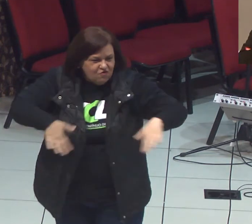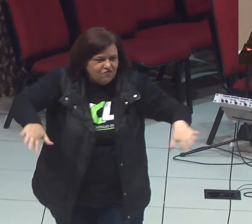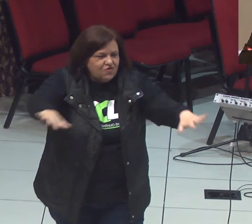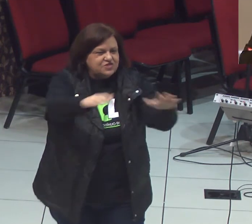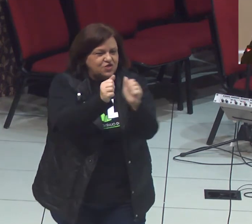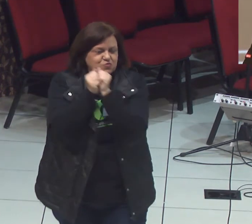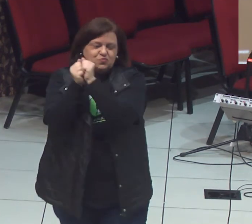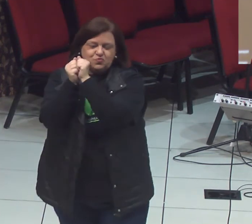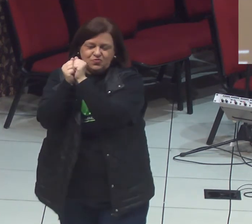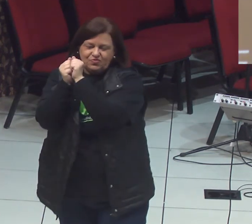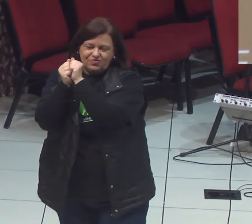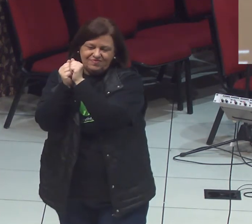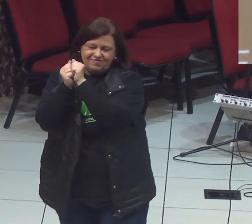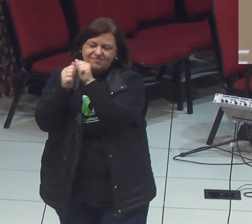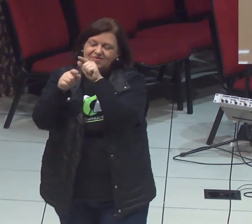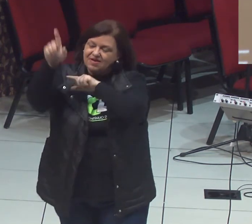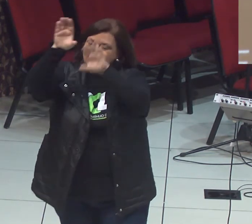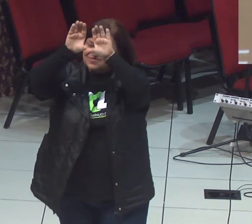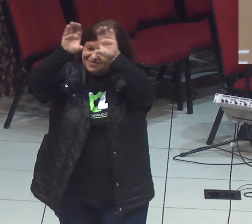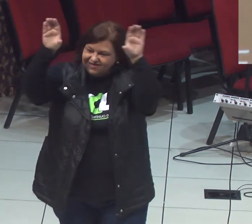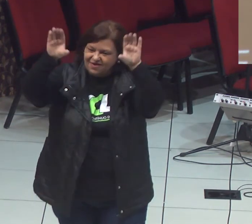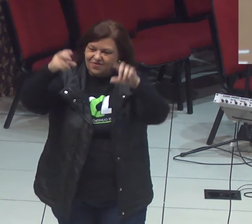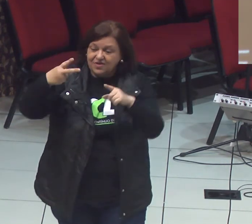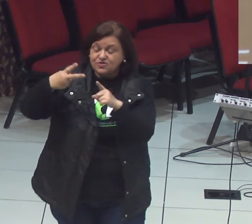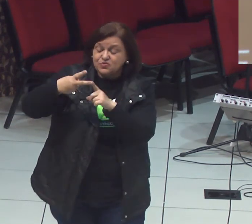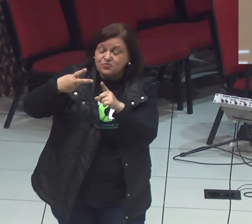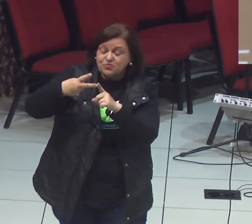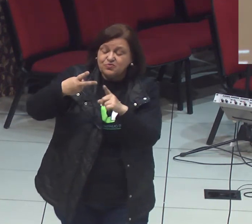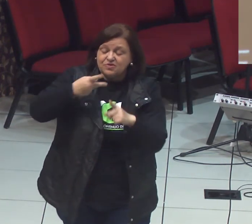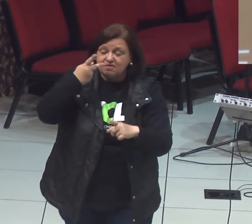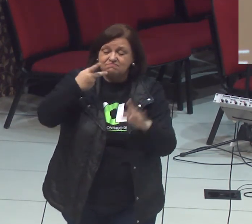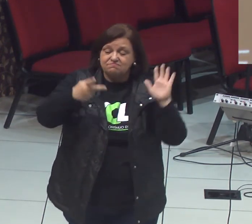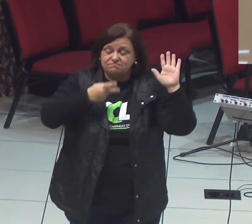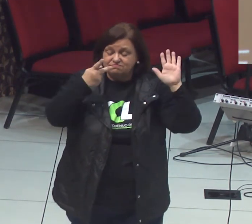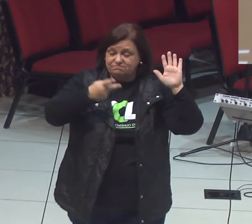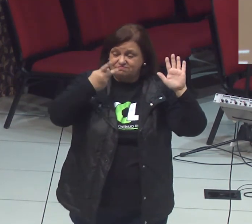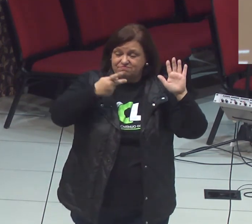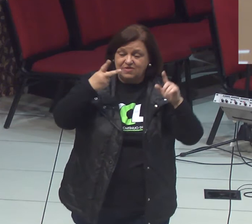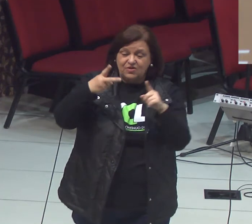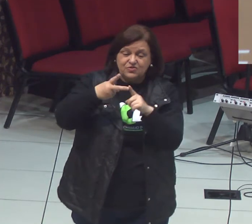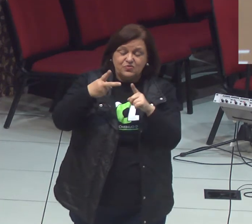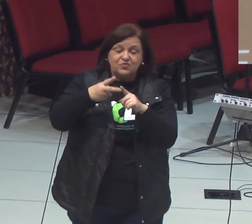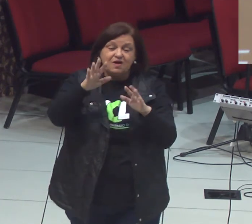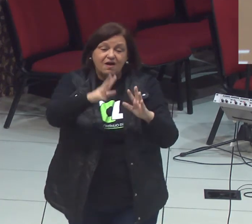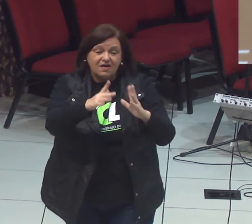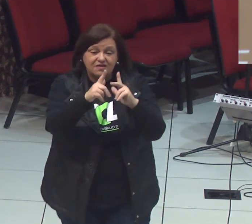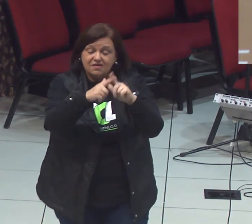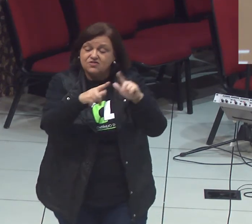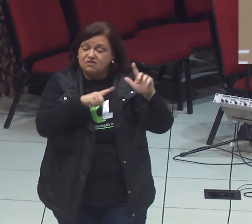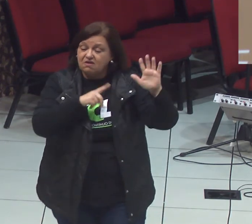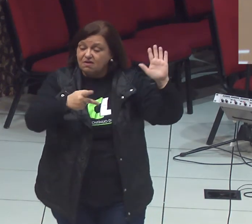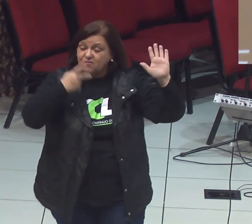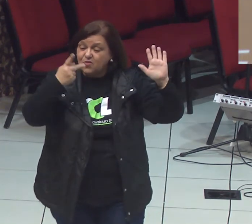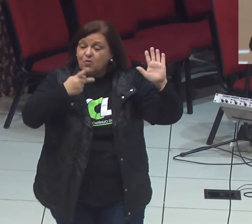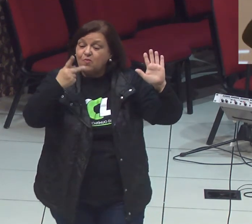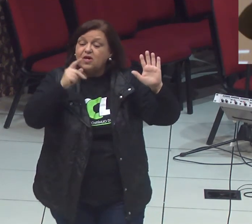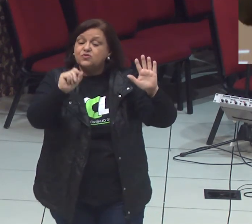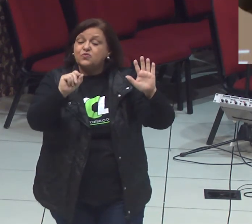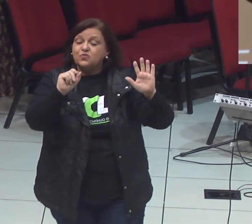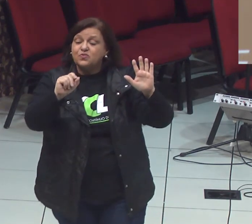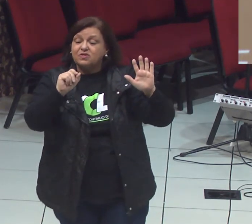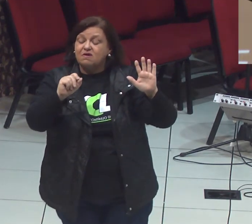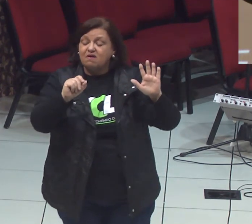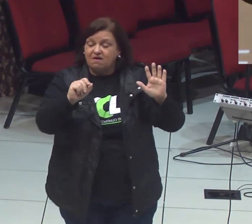junto comigo. Essa é a primeira afirmação. A segunda afirmação bíblica, irmãos, é que a igreja tem a promessa do livramento